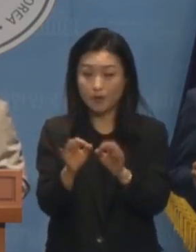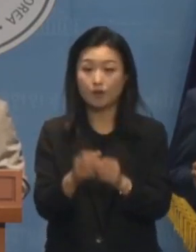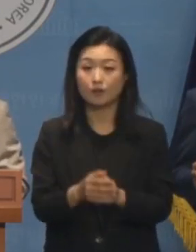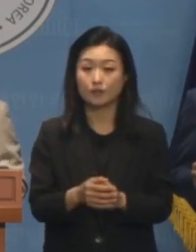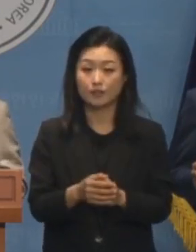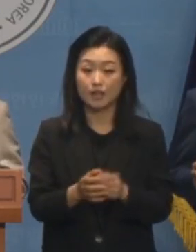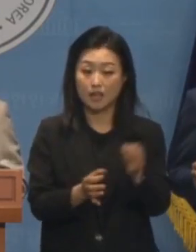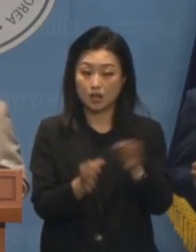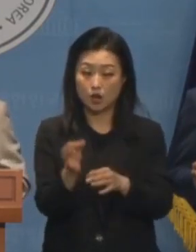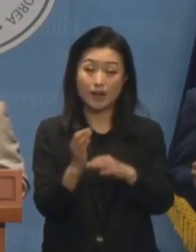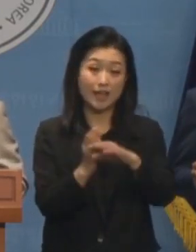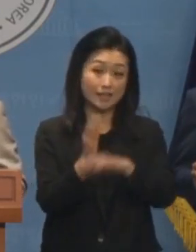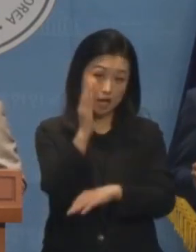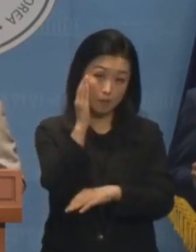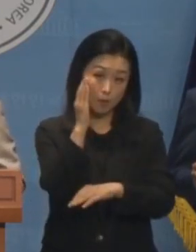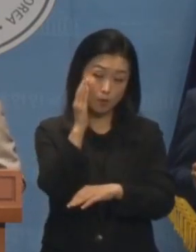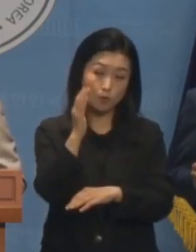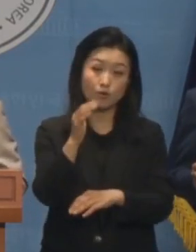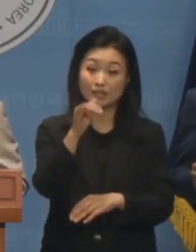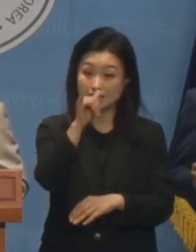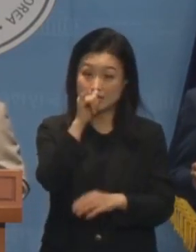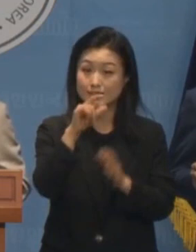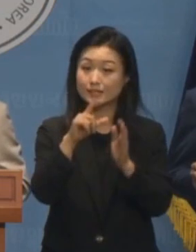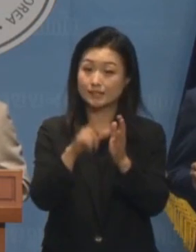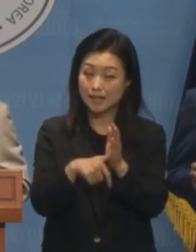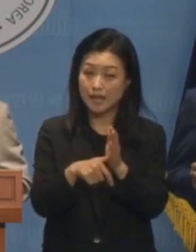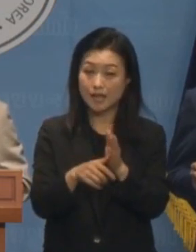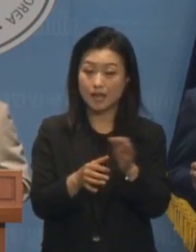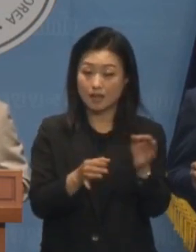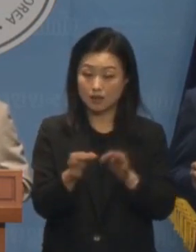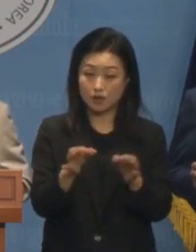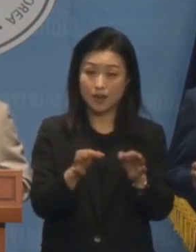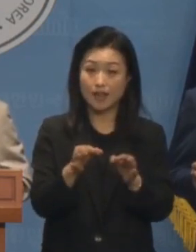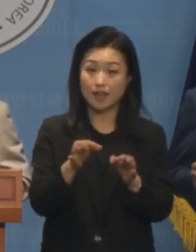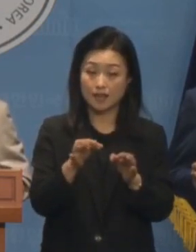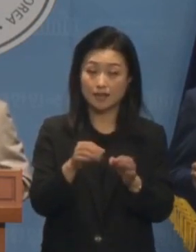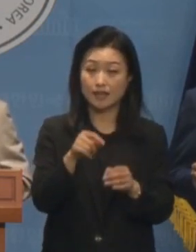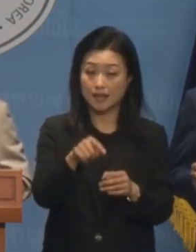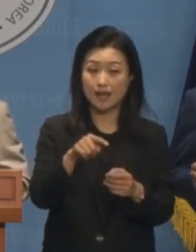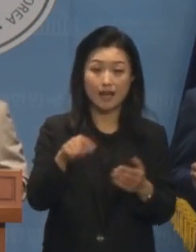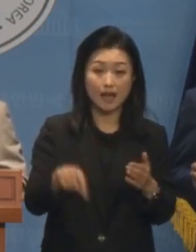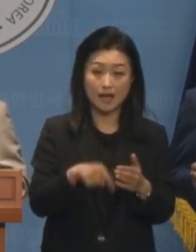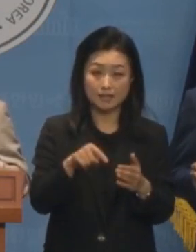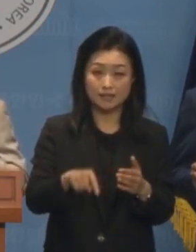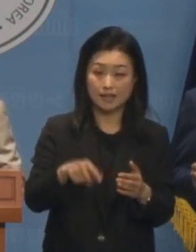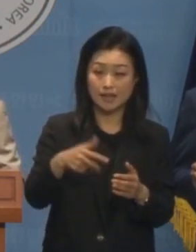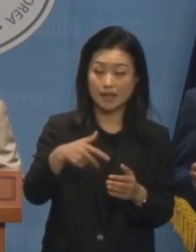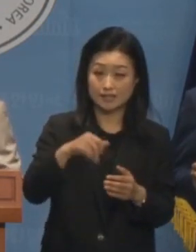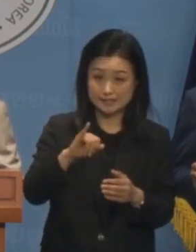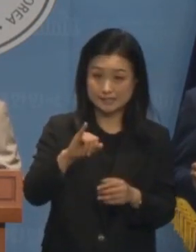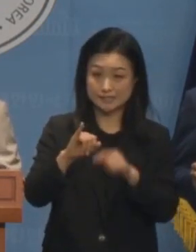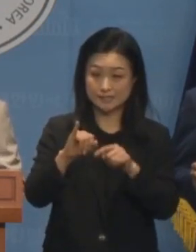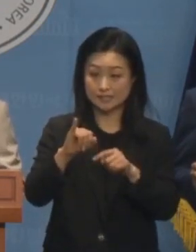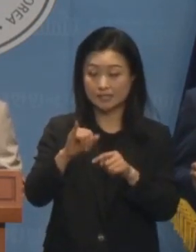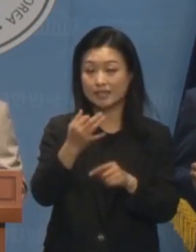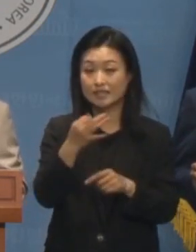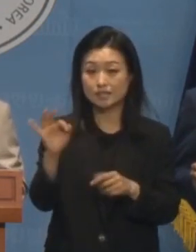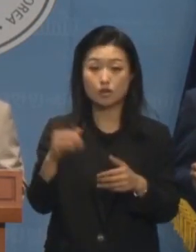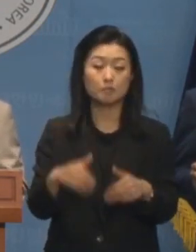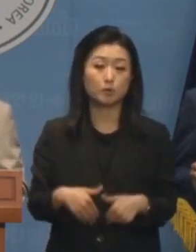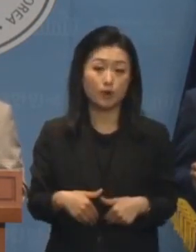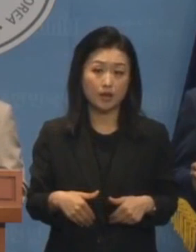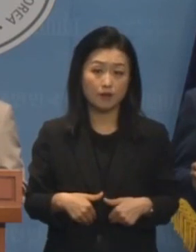지위 남용행위가 인정되기 위해서는 거래상 지위라는 요건이 충족되어야 하는데 온라인 플랫폼의